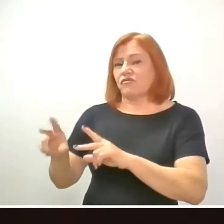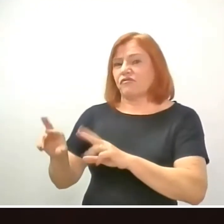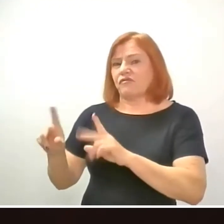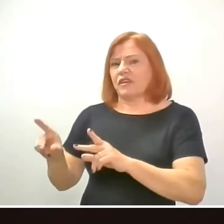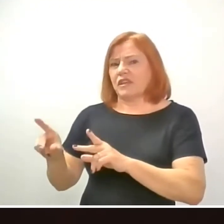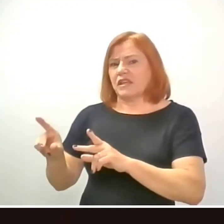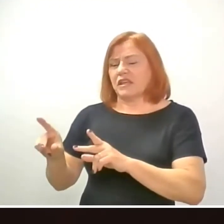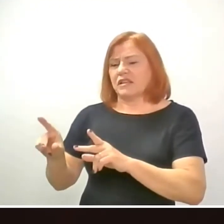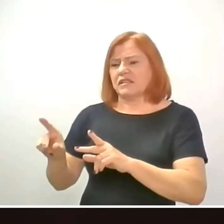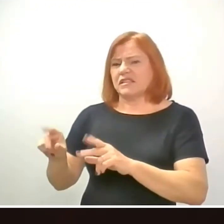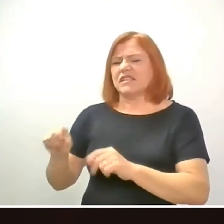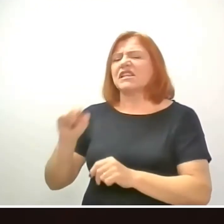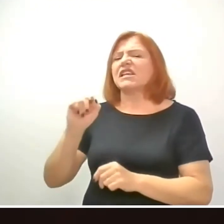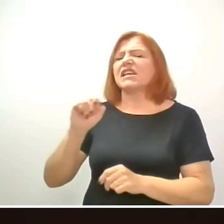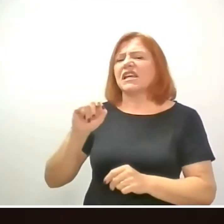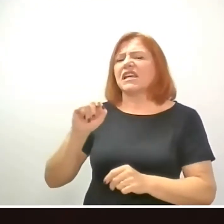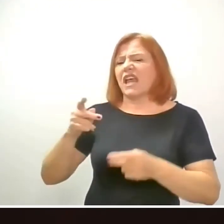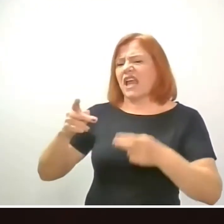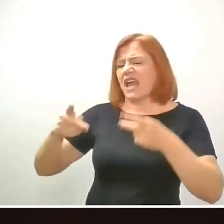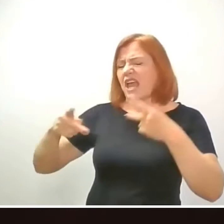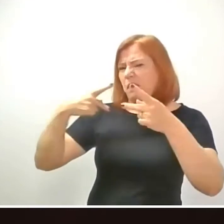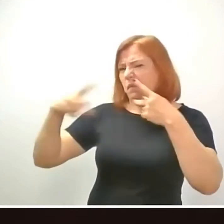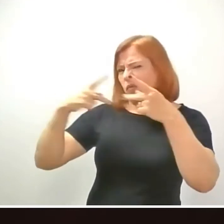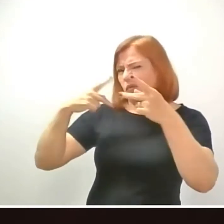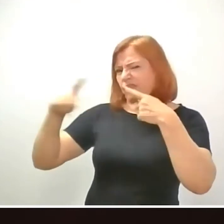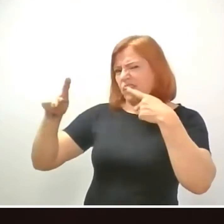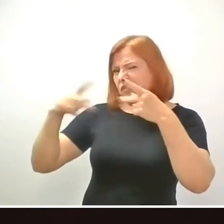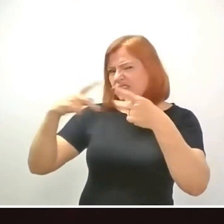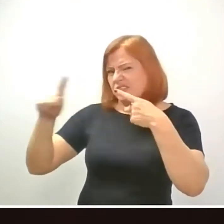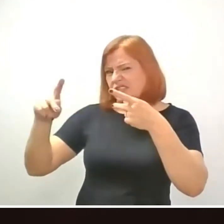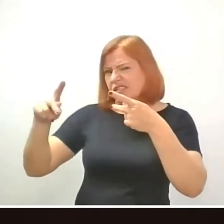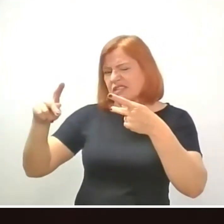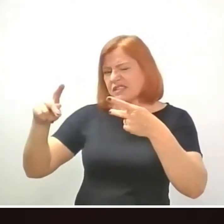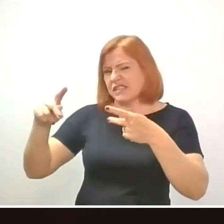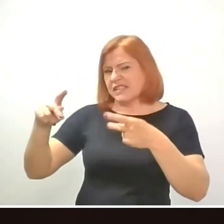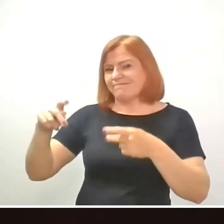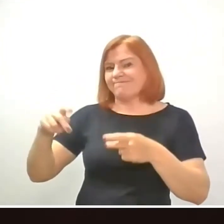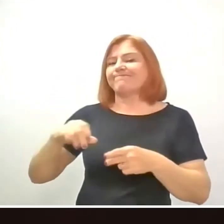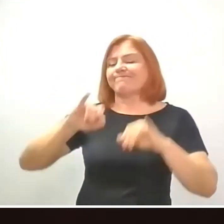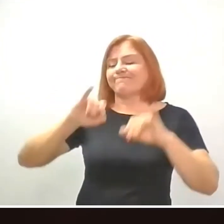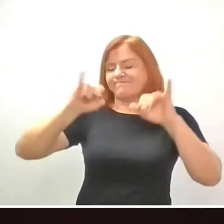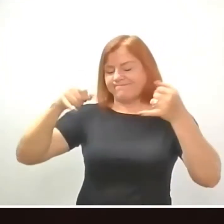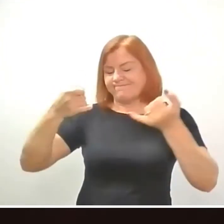figura feminina, passa a profetizar na igreja.